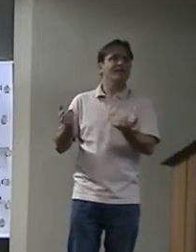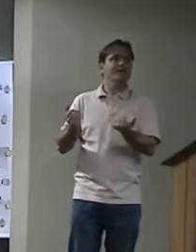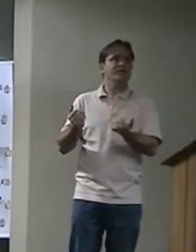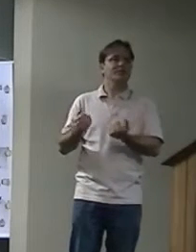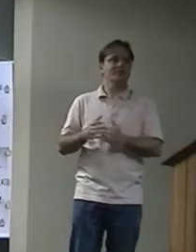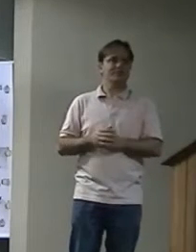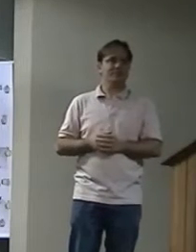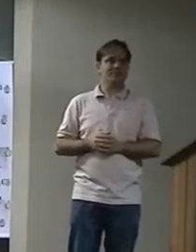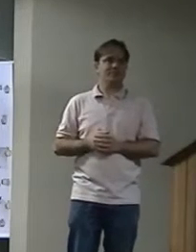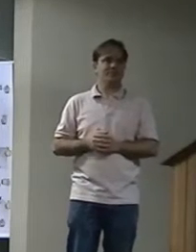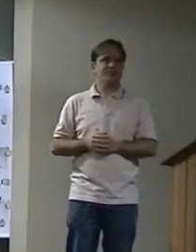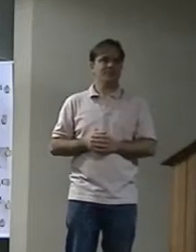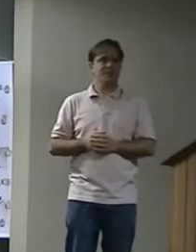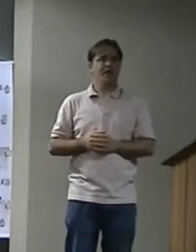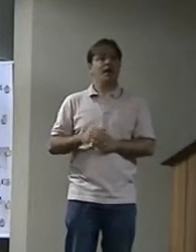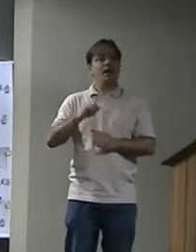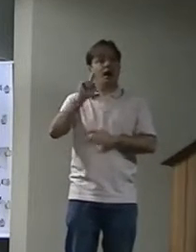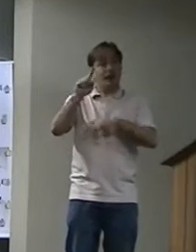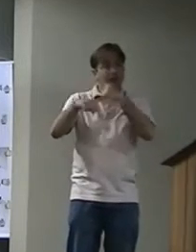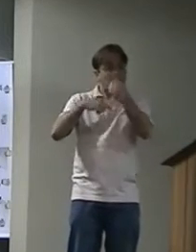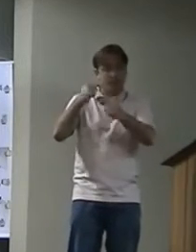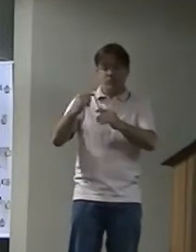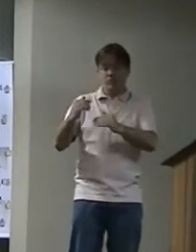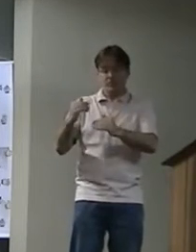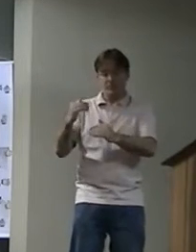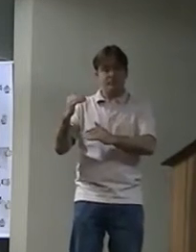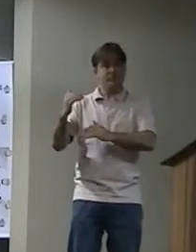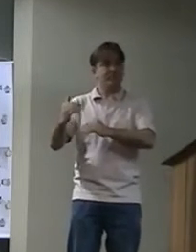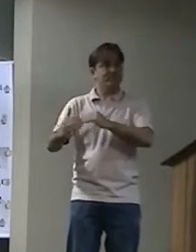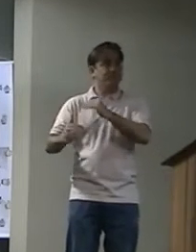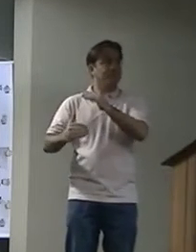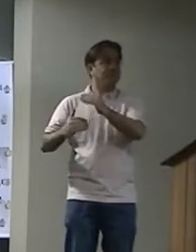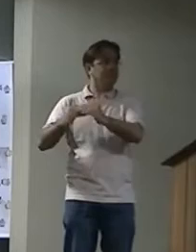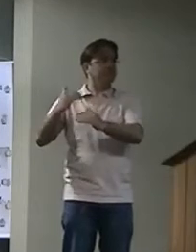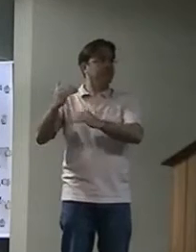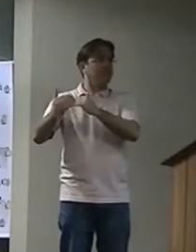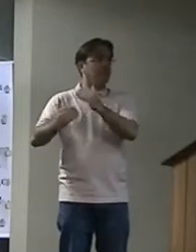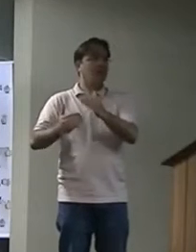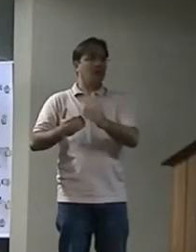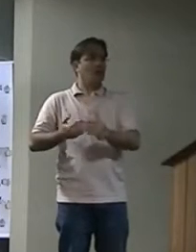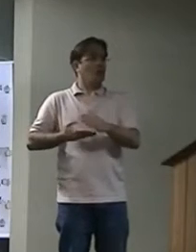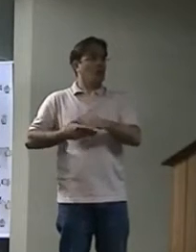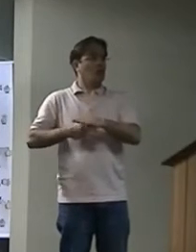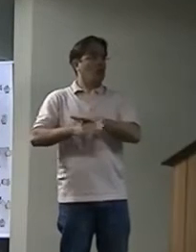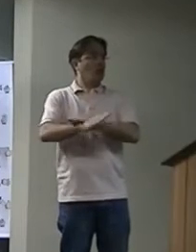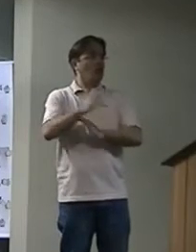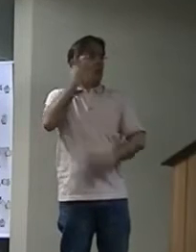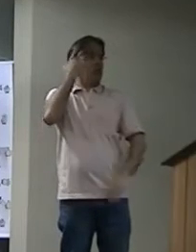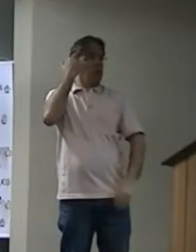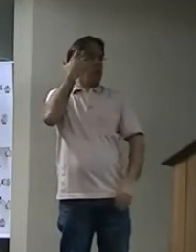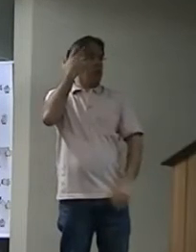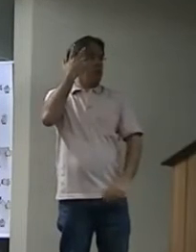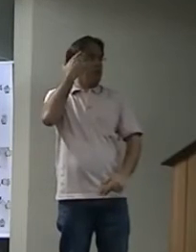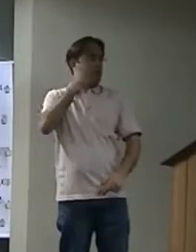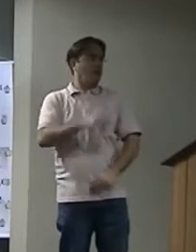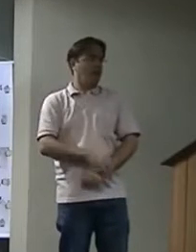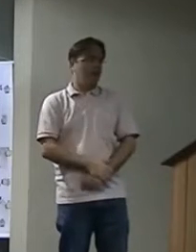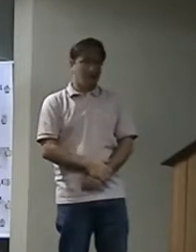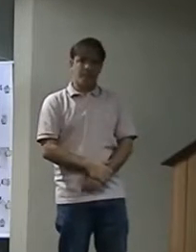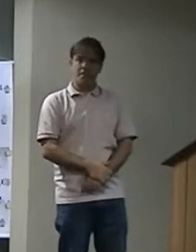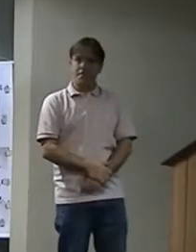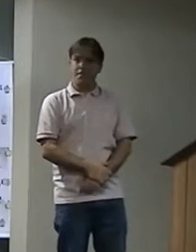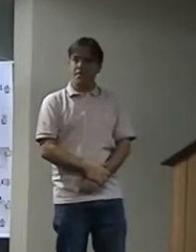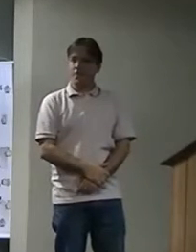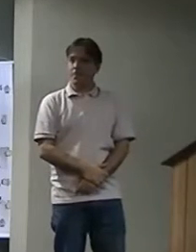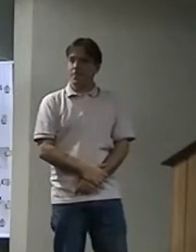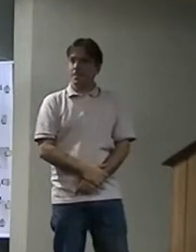começar a partir dali. E daí vai se estendendo, vai sendo uma coisa normal, vai sendo uma coisa natural. A família, a partir dessa observação